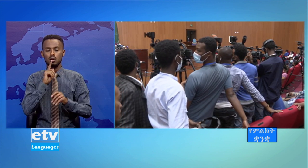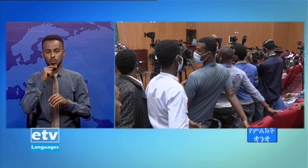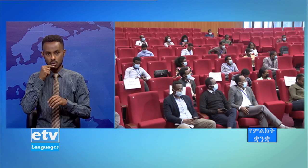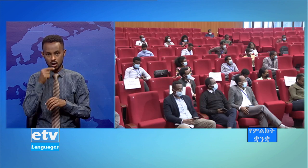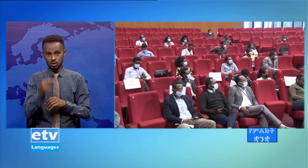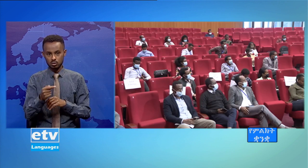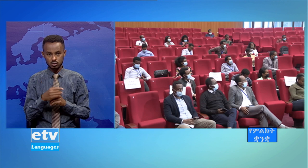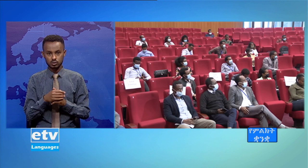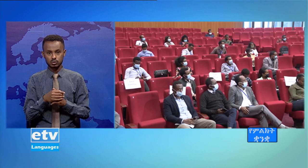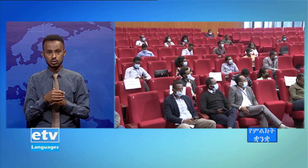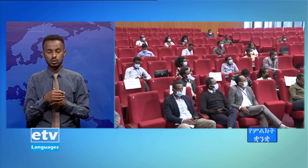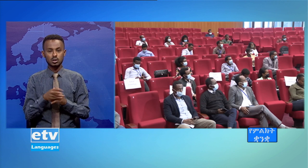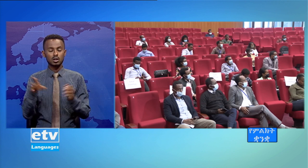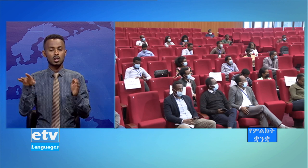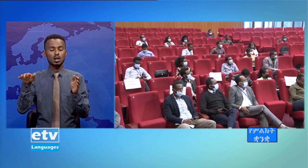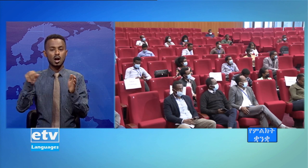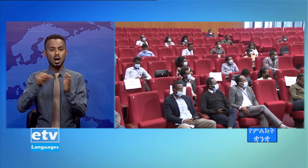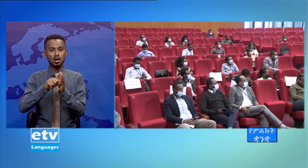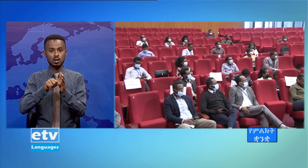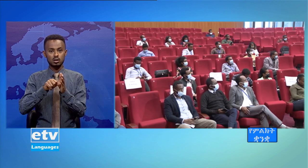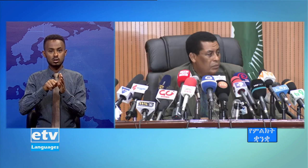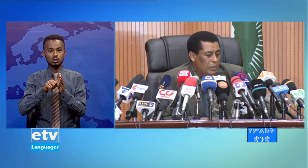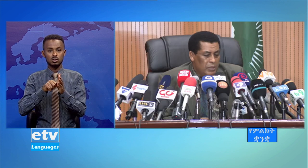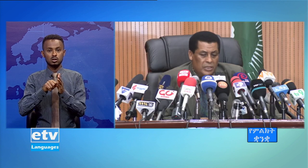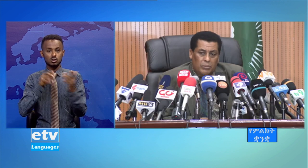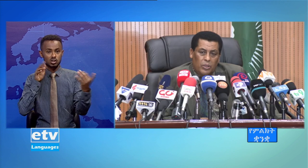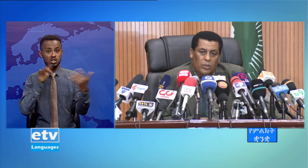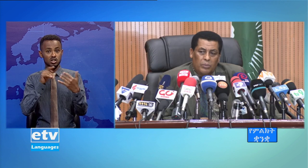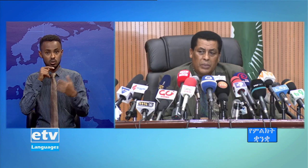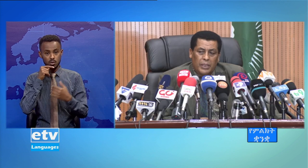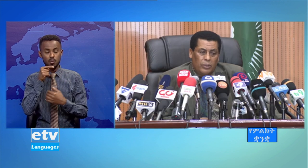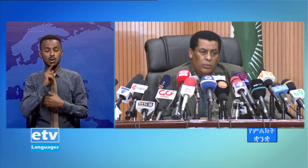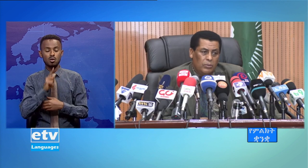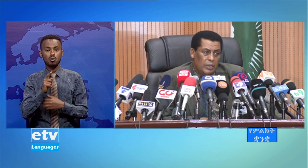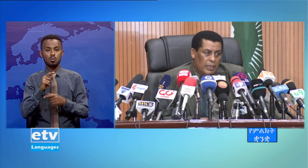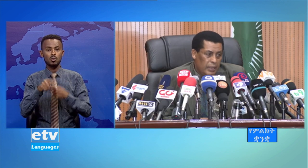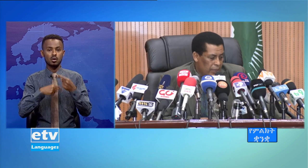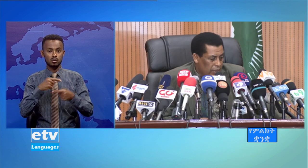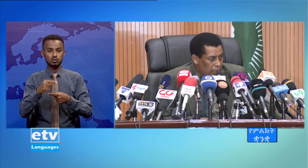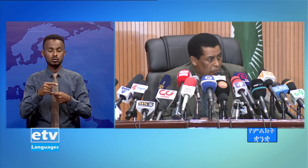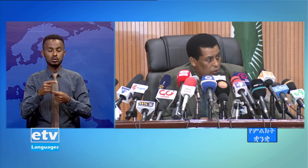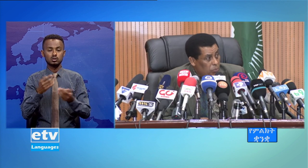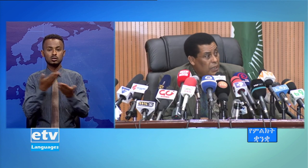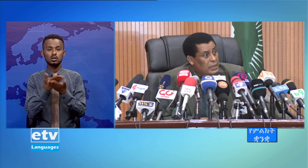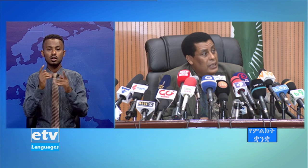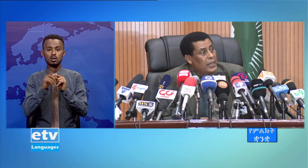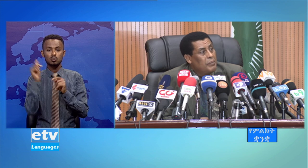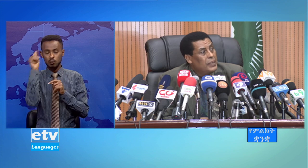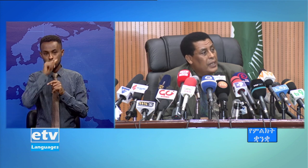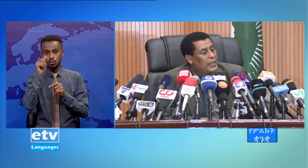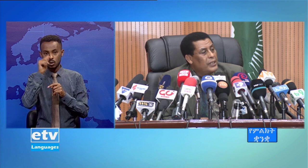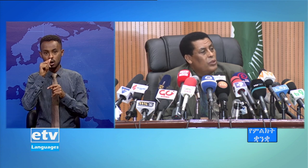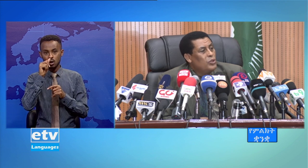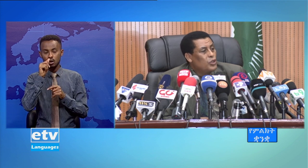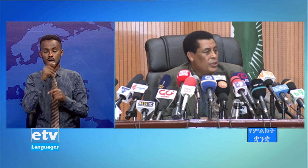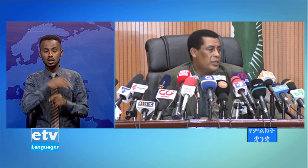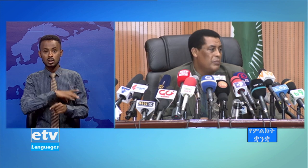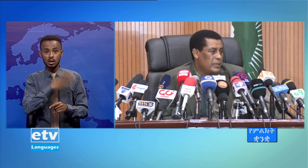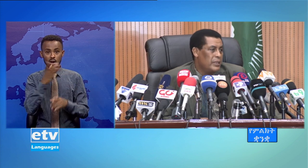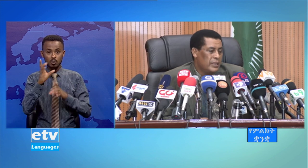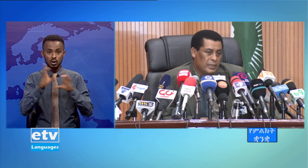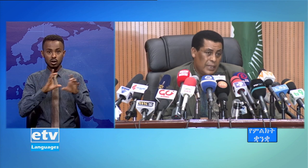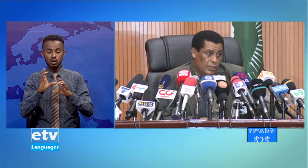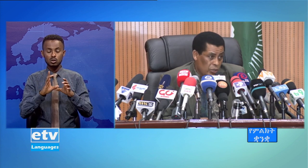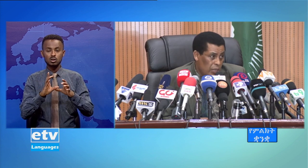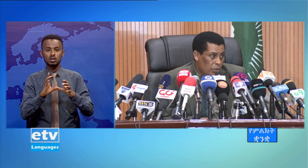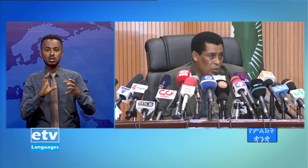የተናገሩት። የናይል ኢግልስ በሚል ስም ነው የሚሄደው። ነገር ግን በኢትዮጵያ ክሳራ የሚካሄደውን ጆይንት